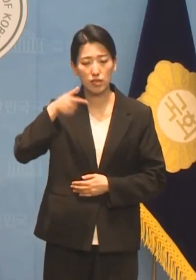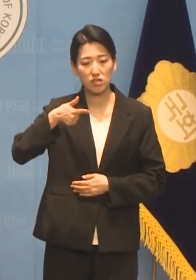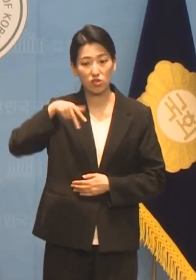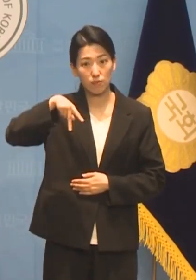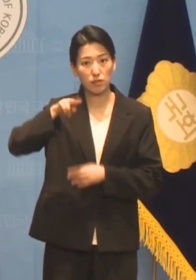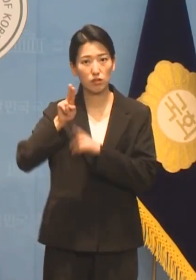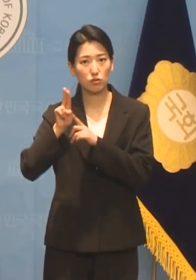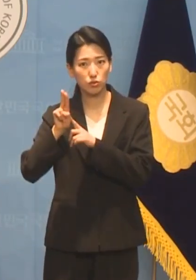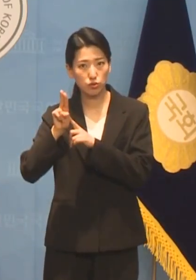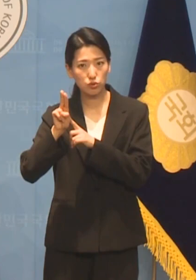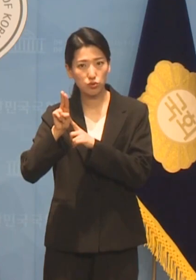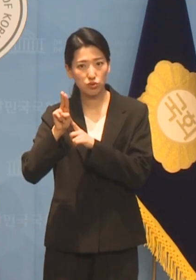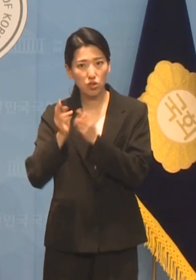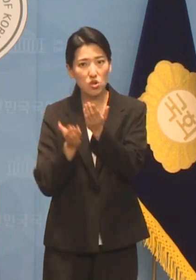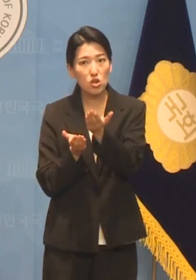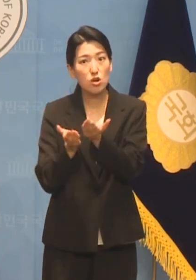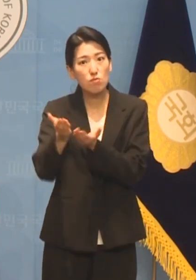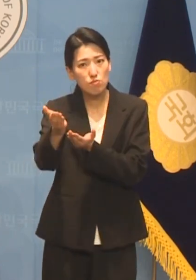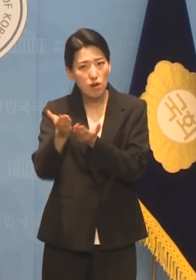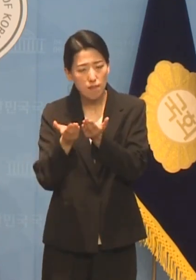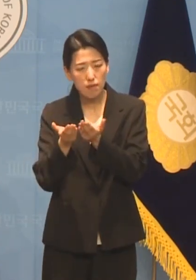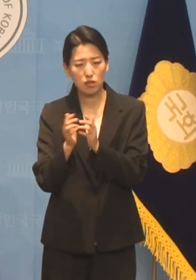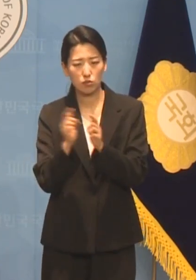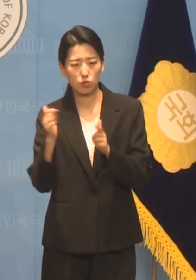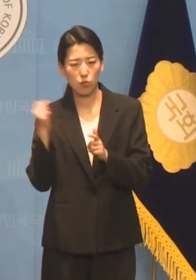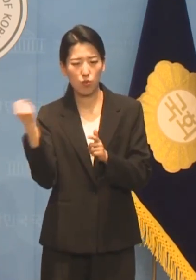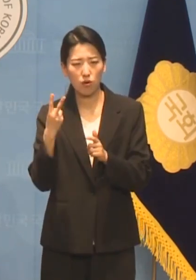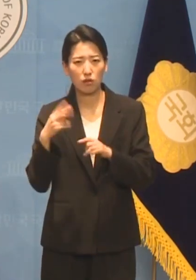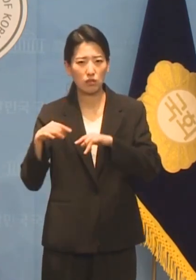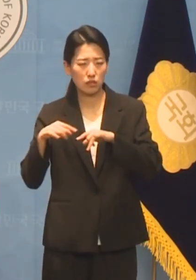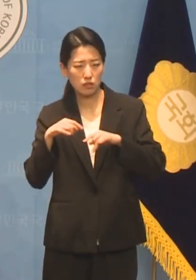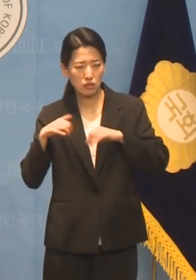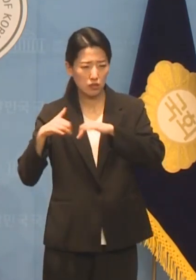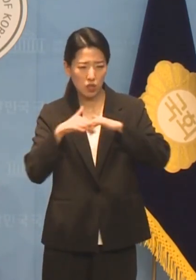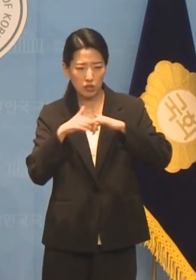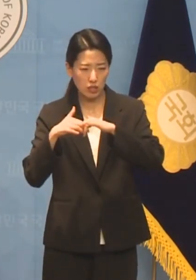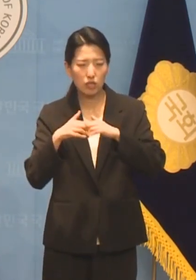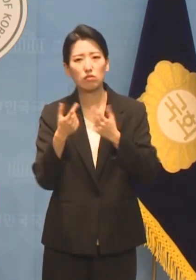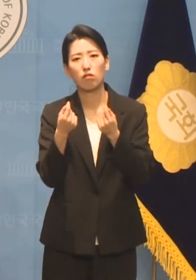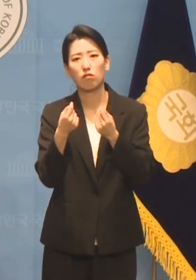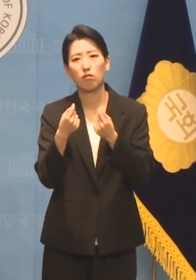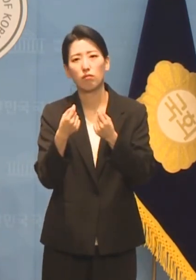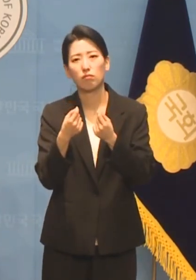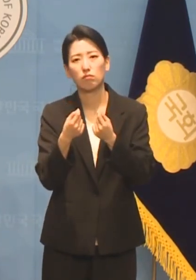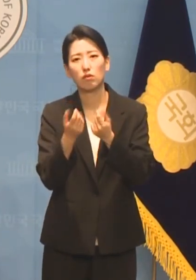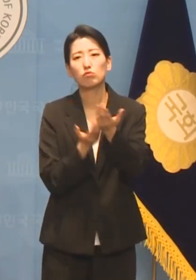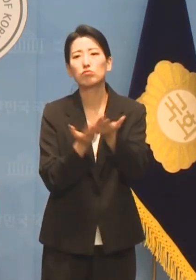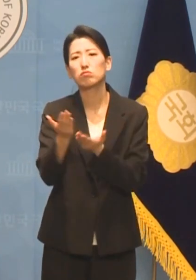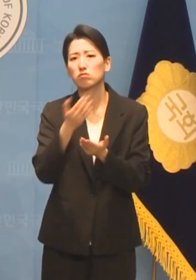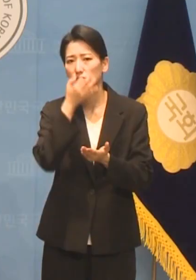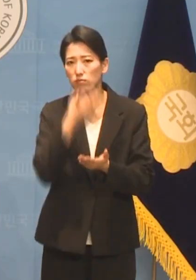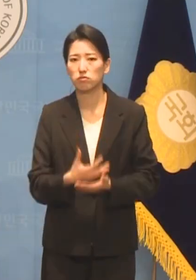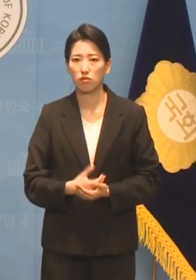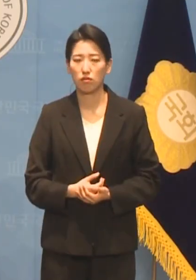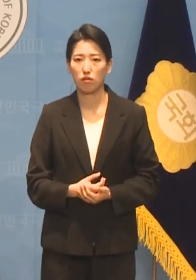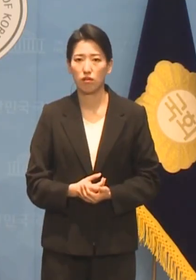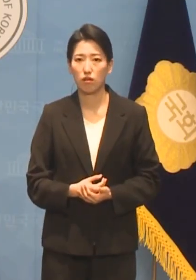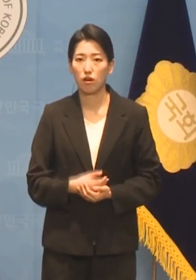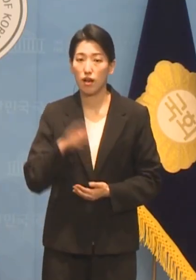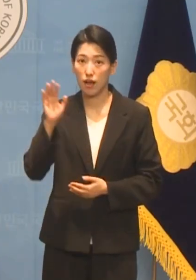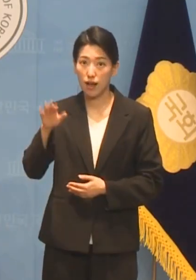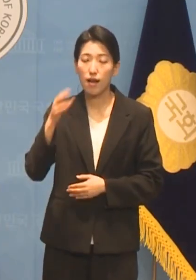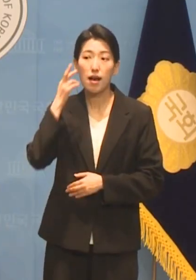통제 하에 있는 전략 무기입니다. 동맹과의 굳건한 신뢰, 기술 동맹 파트너로서의 비전